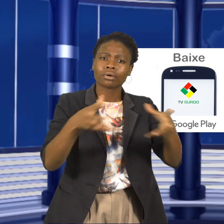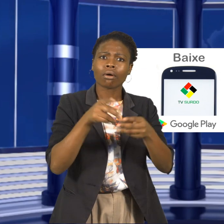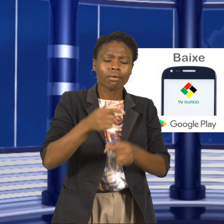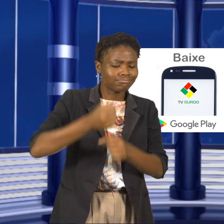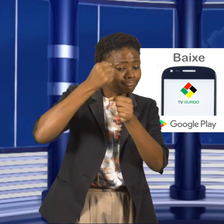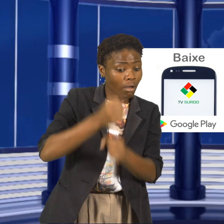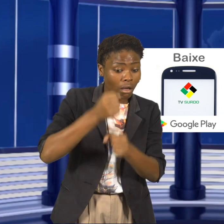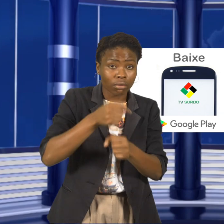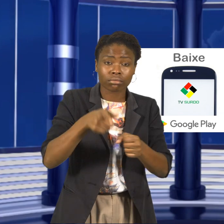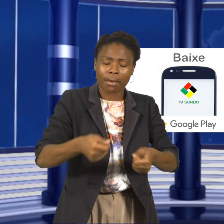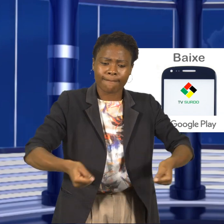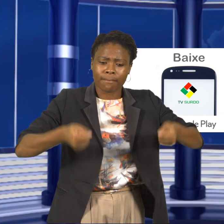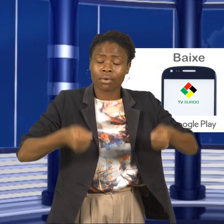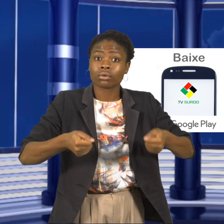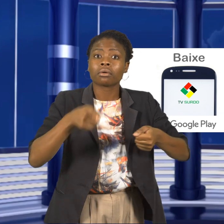construção